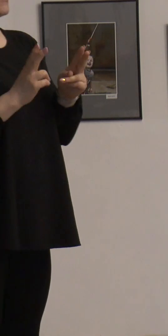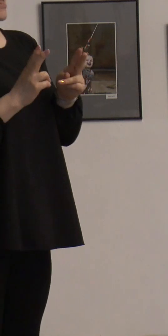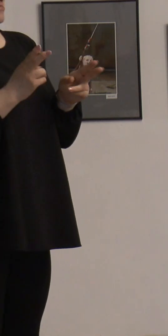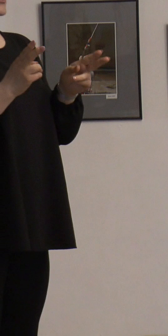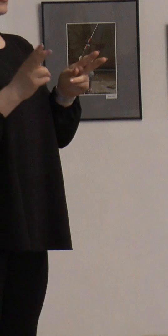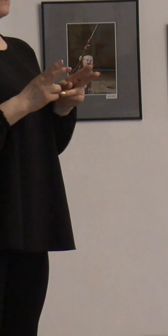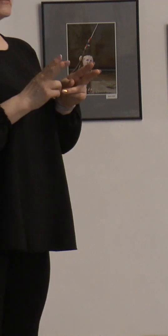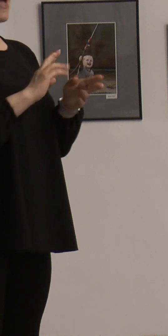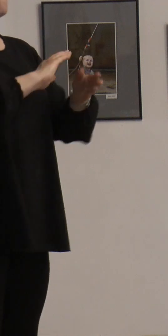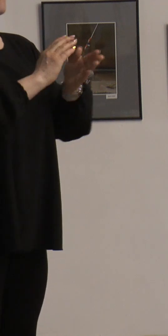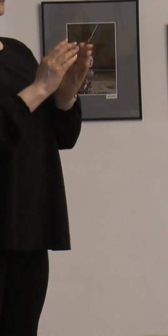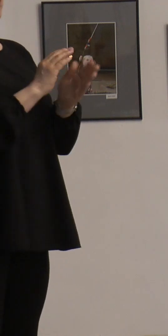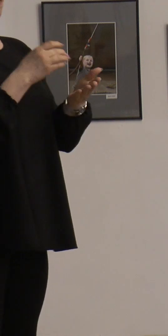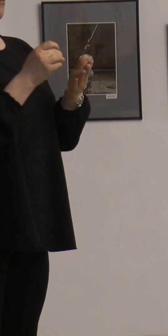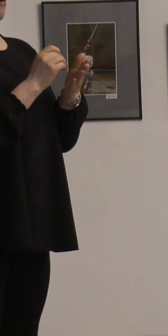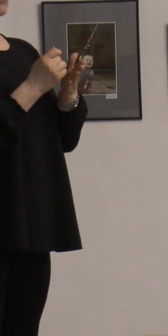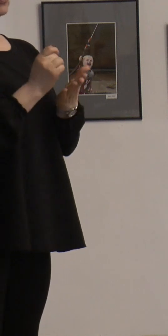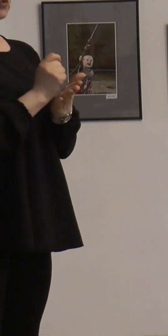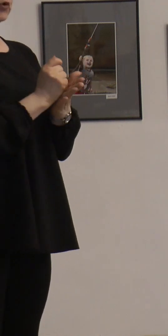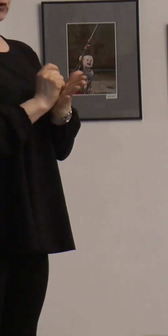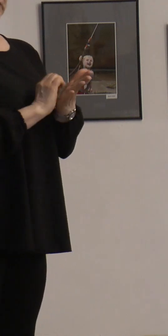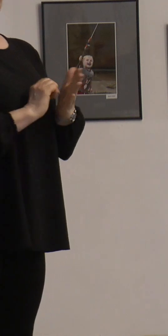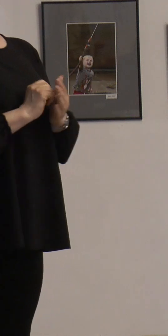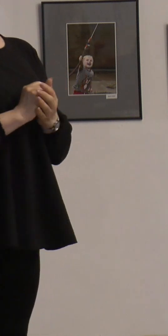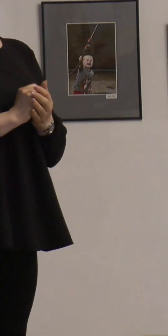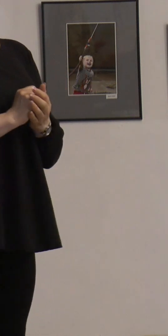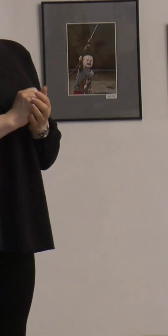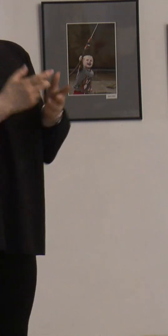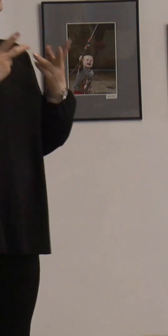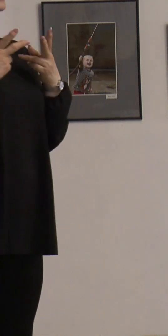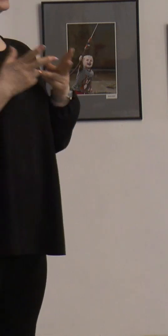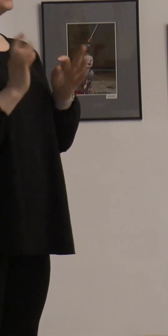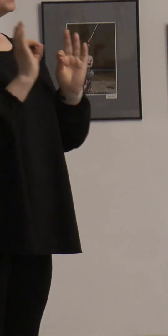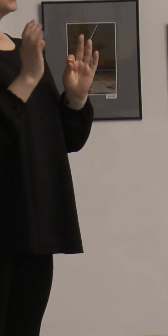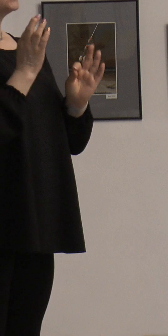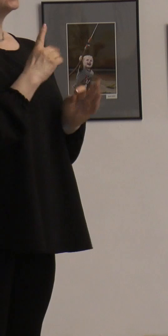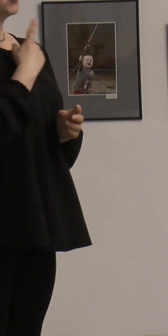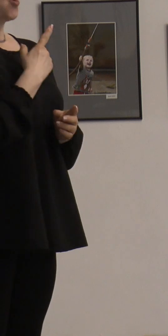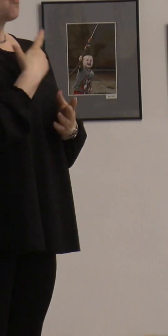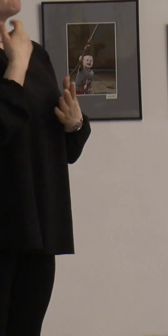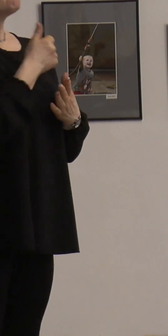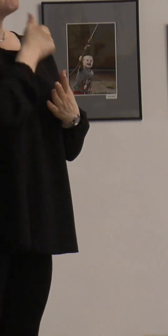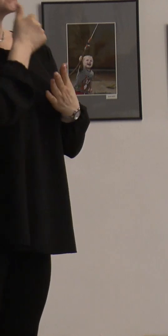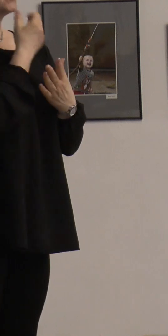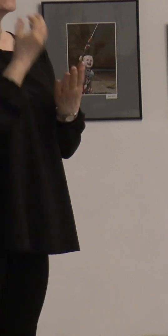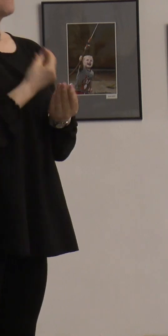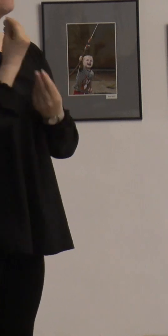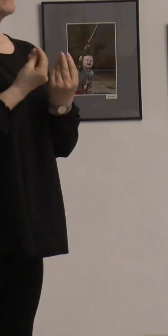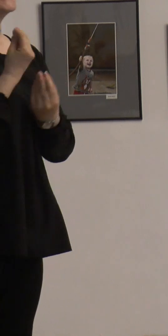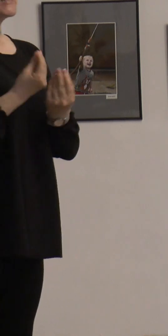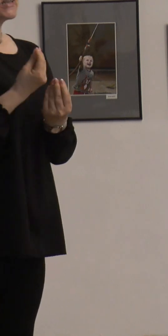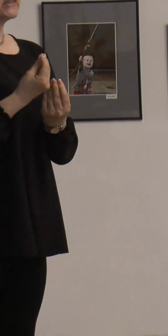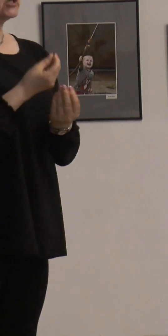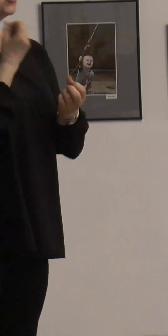röviden, formába öntötték. Hiszen jó dolog prózában beszélni. Jó dolog,